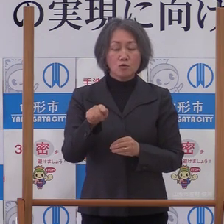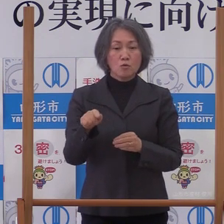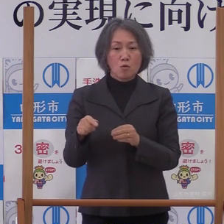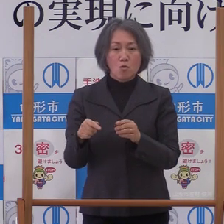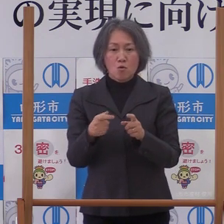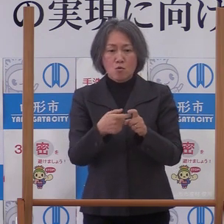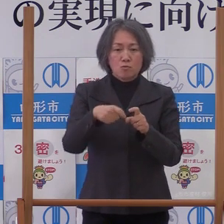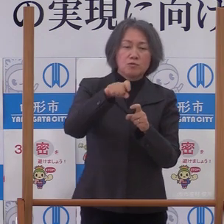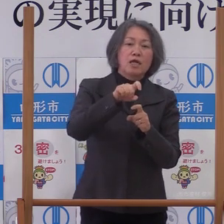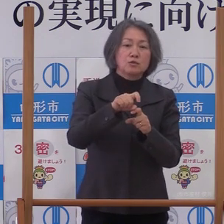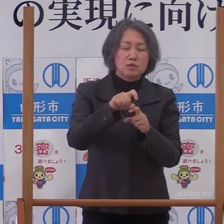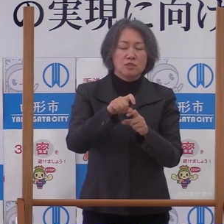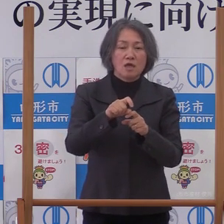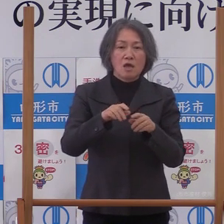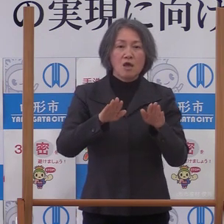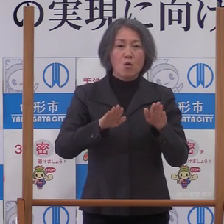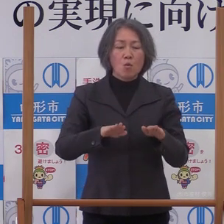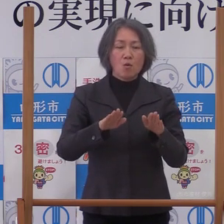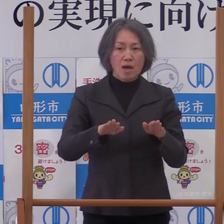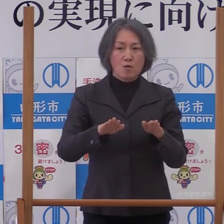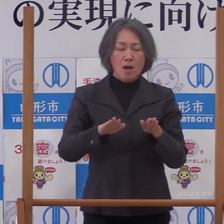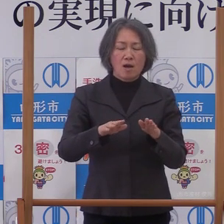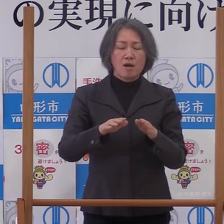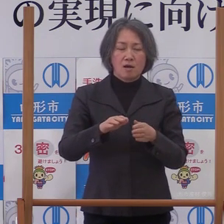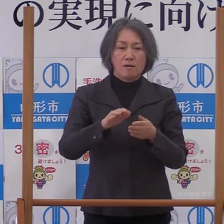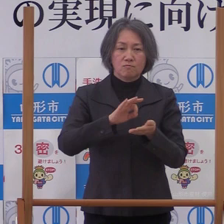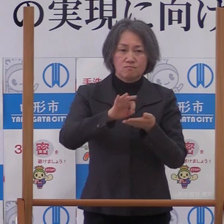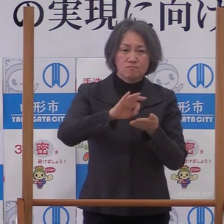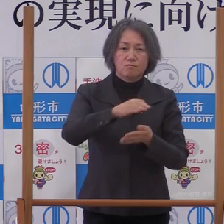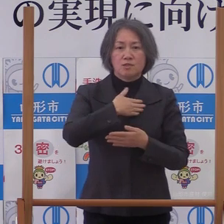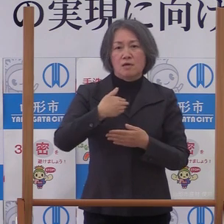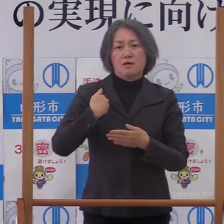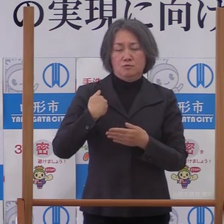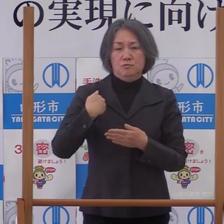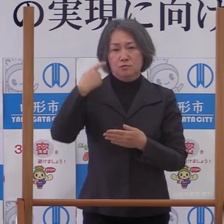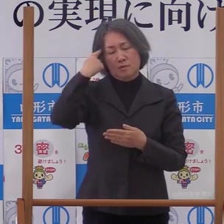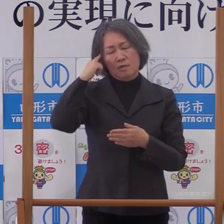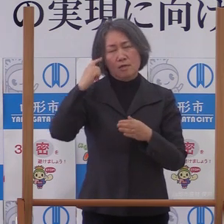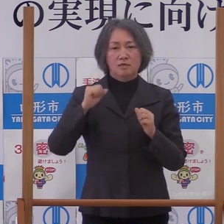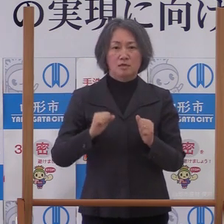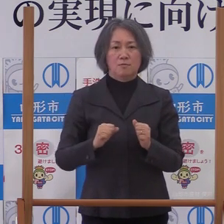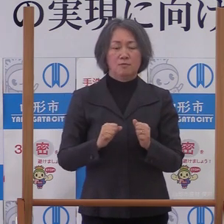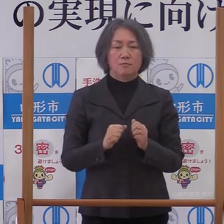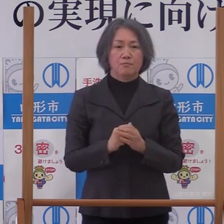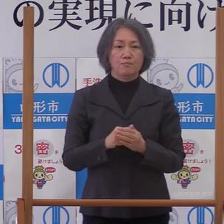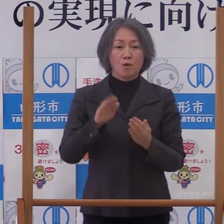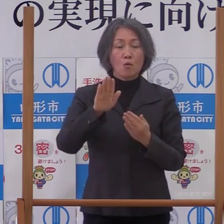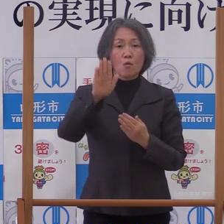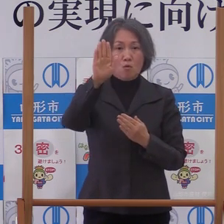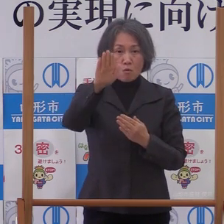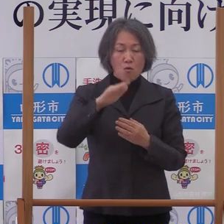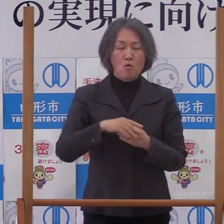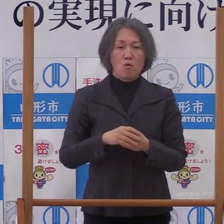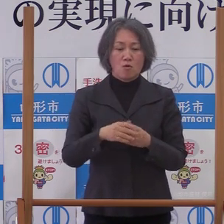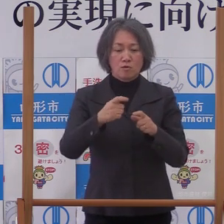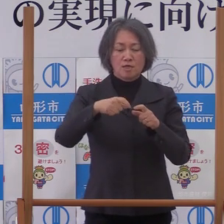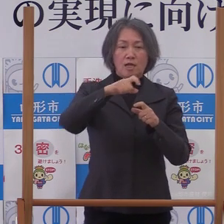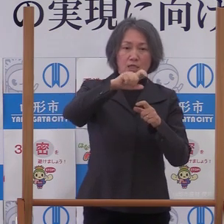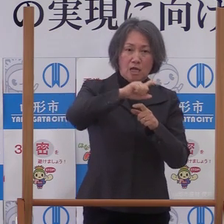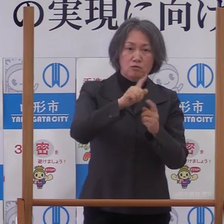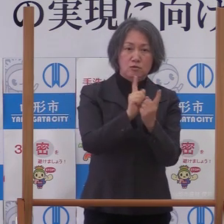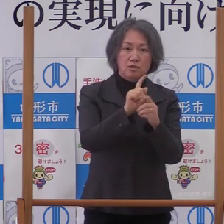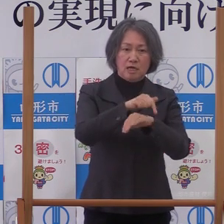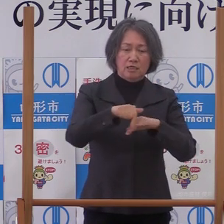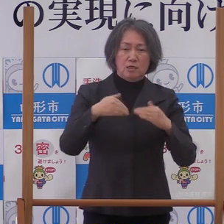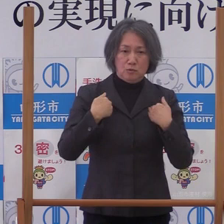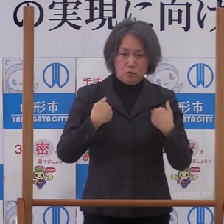てですね、今回の部分は捻出できるものと考えております。今後さらなる対策の必